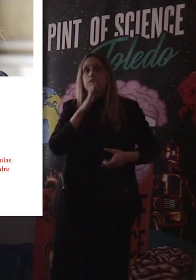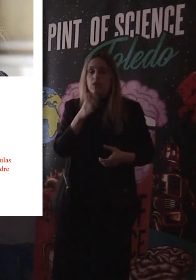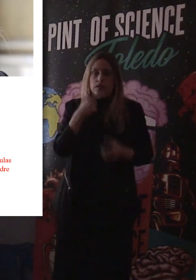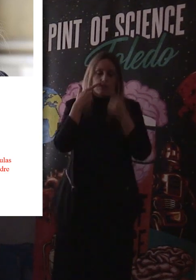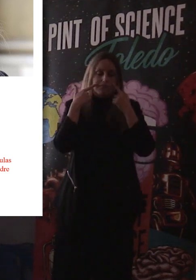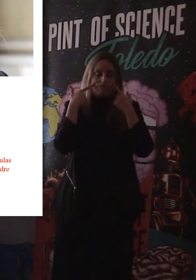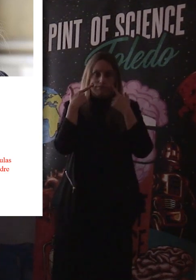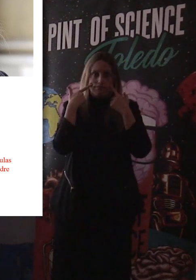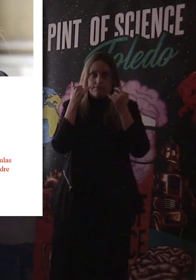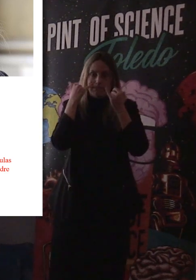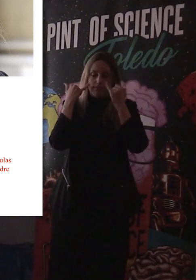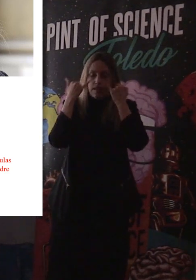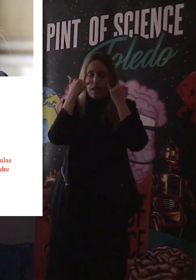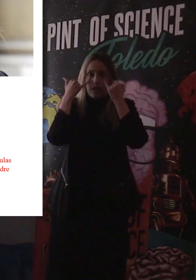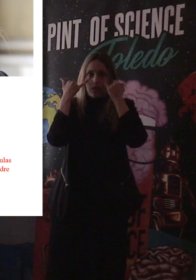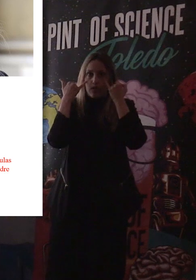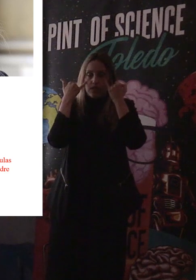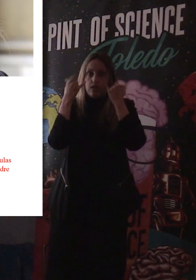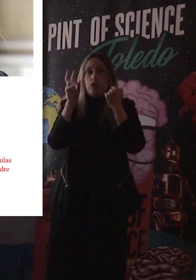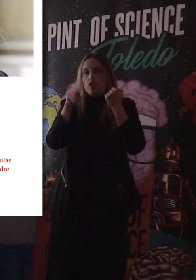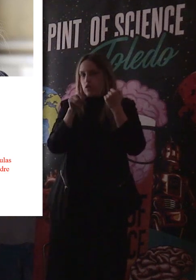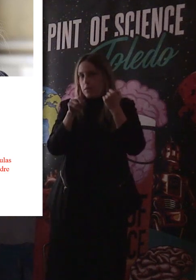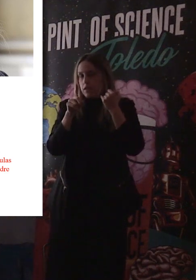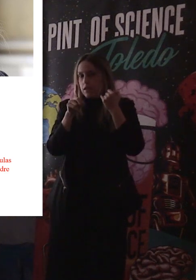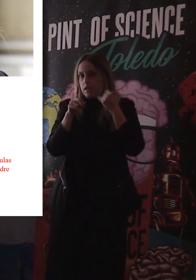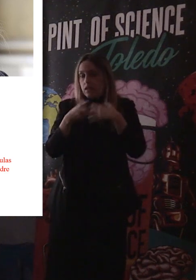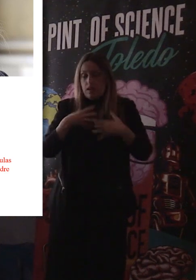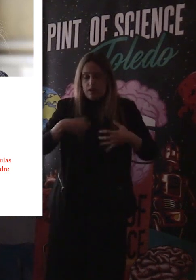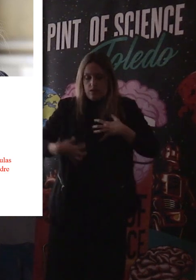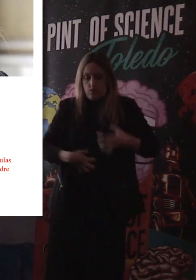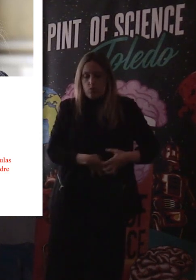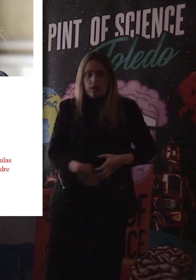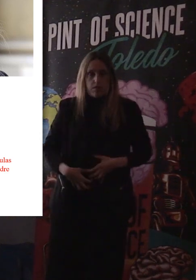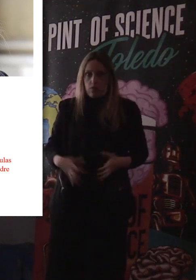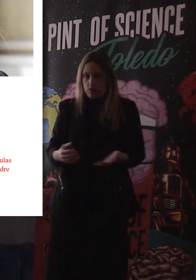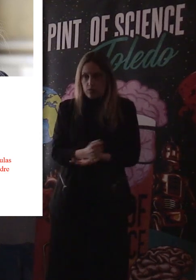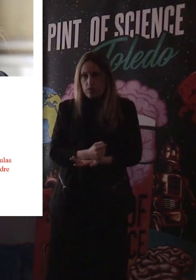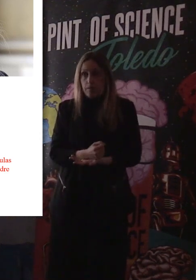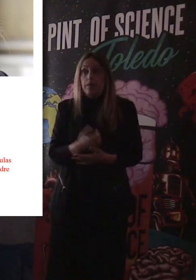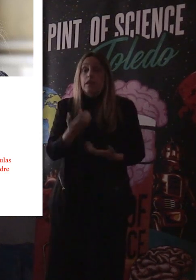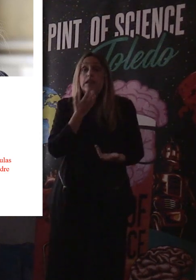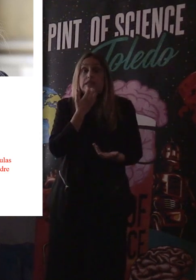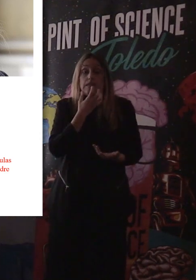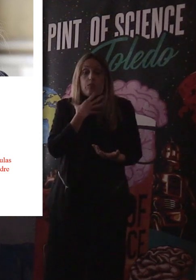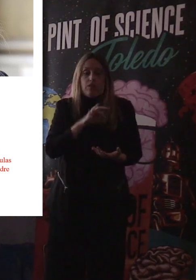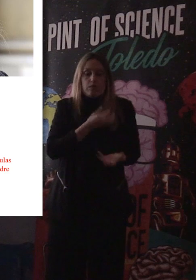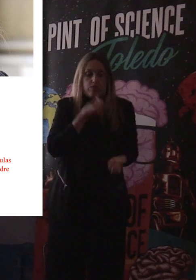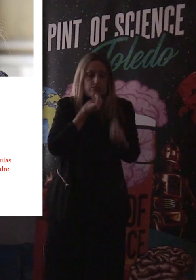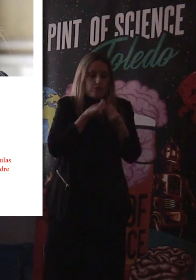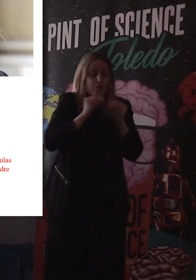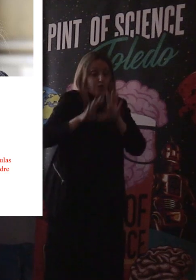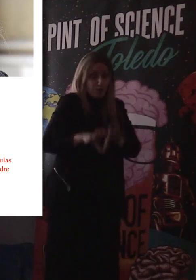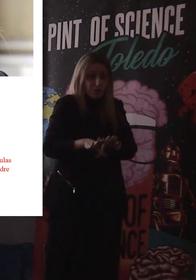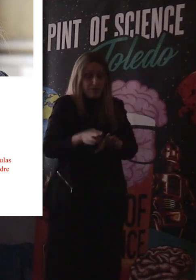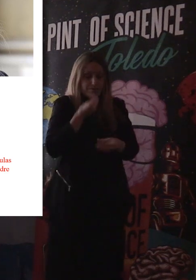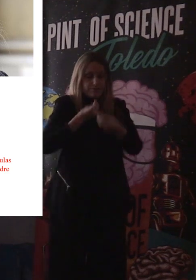arrugas. Y no solo en la piel, sino en el resto del cuerpo también. Si podemos reemplazar estas